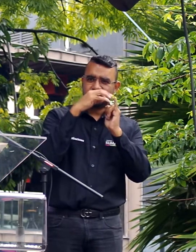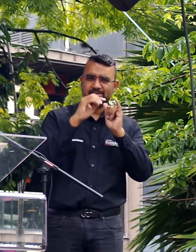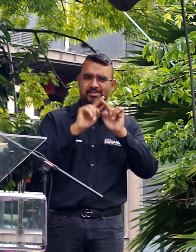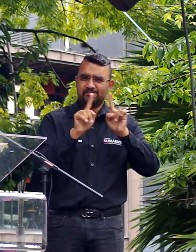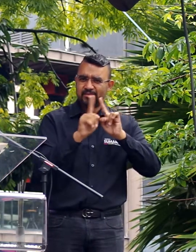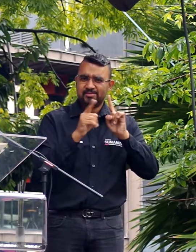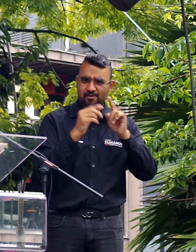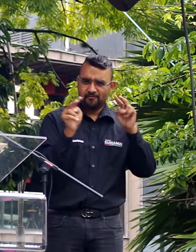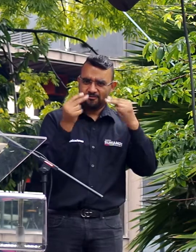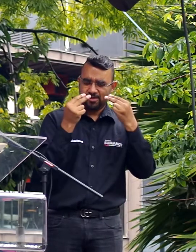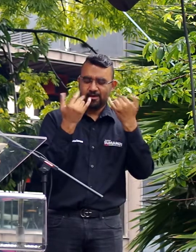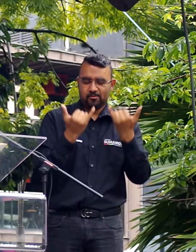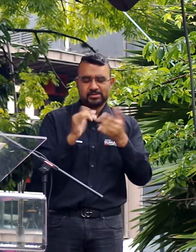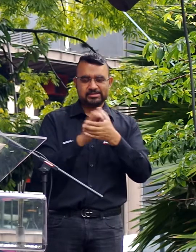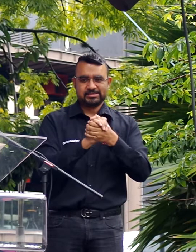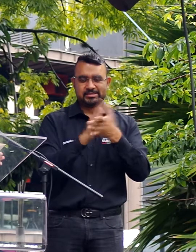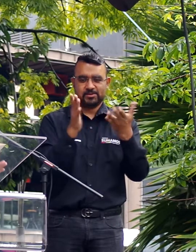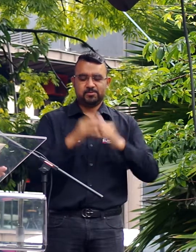redes sociales.